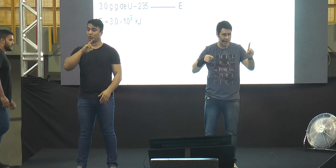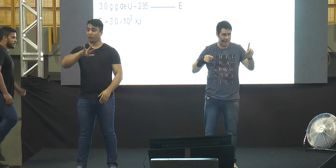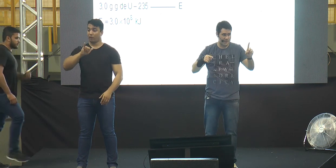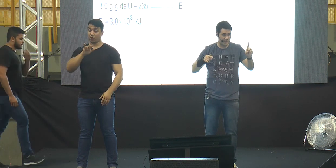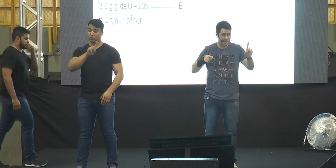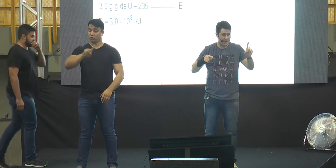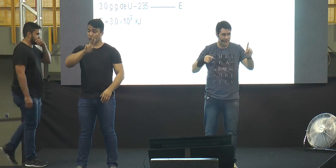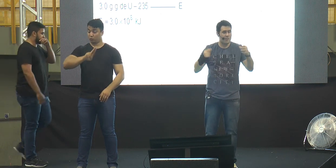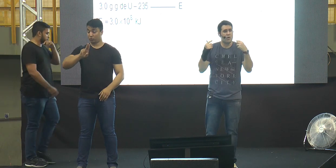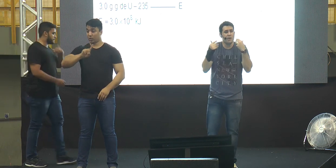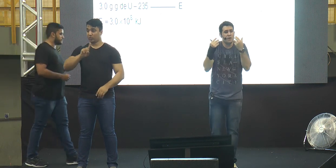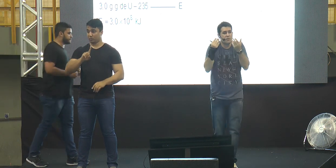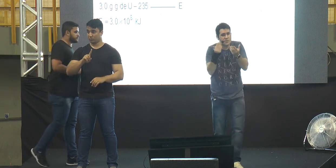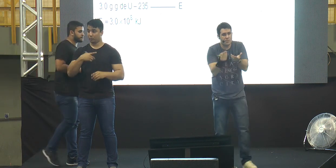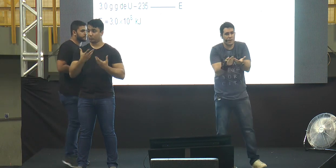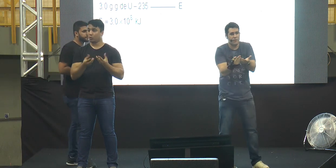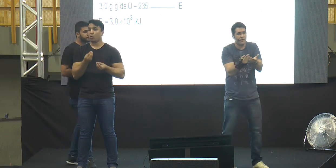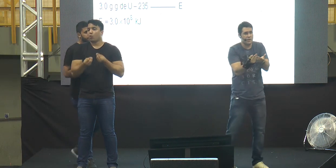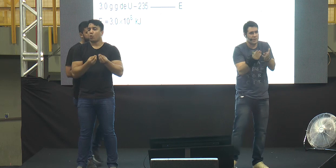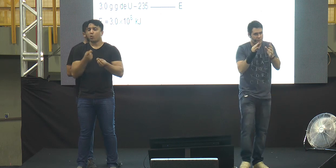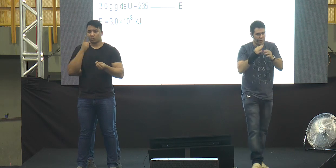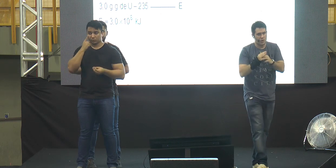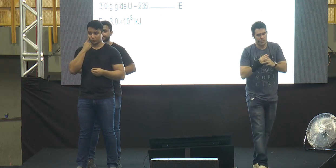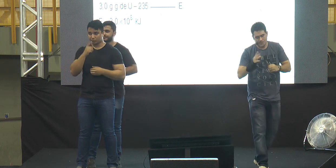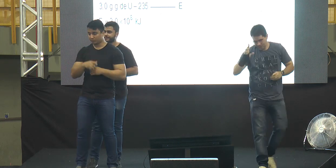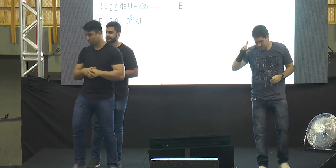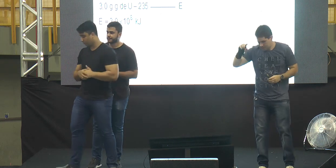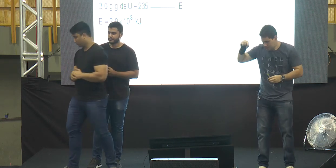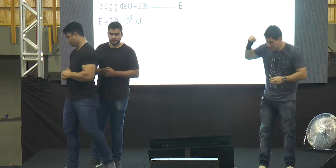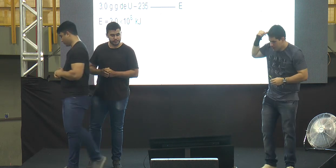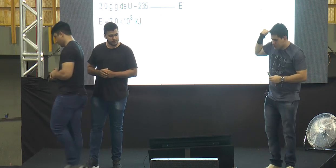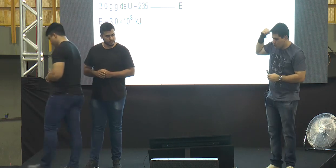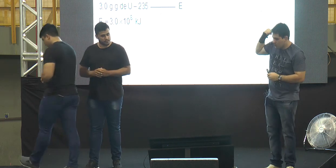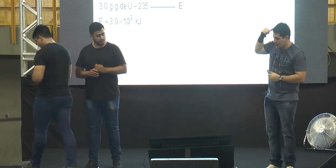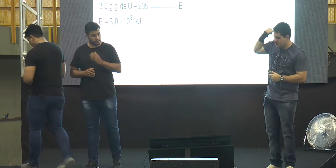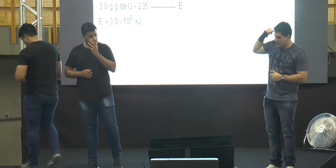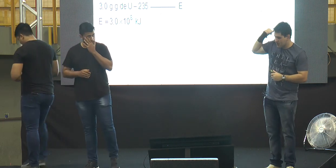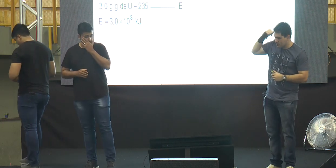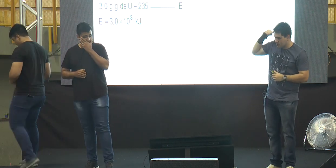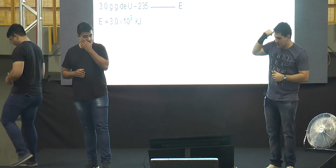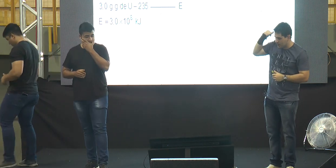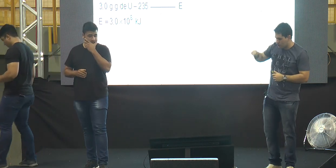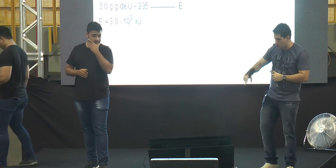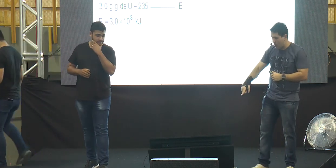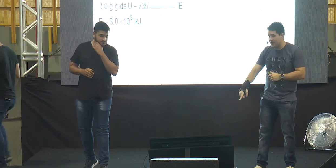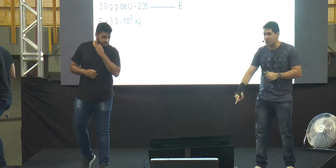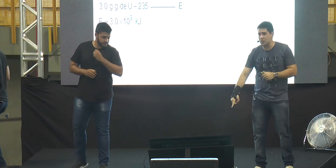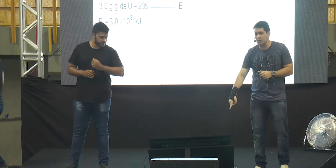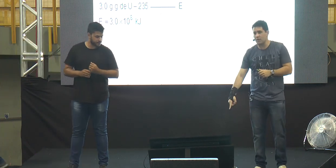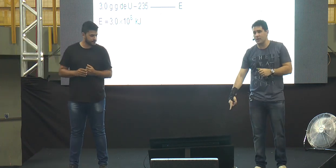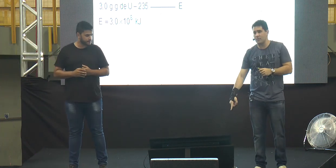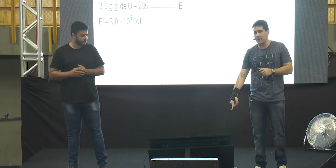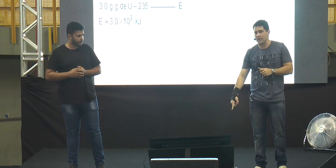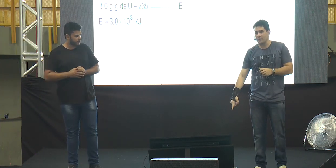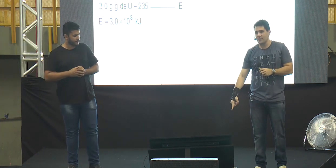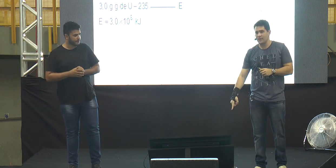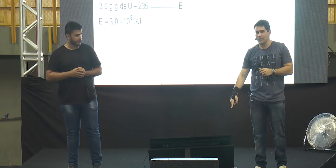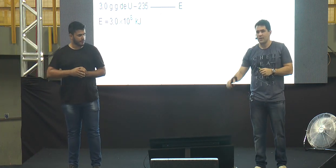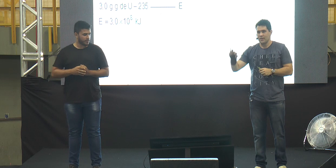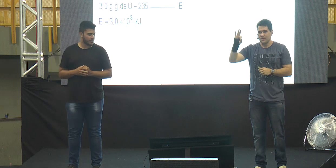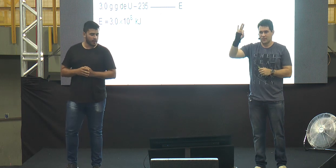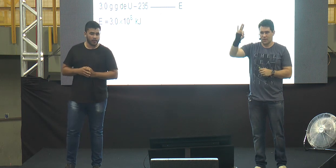ser liberada. Mas como é que eu vou saber, Levi? Se tu pega 100 gramas de urânio, qual é a energia total que ele